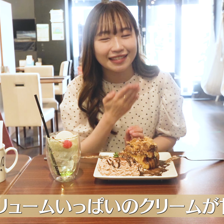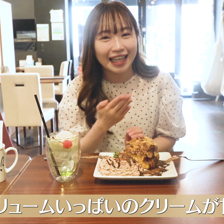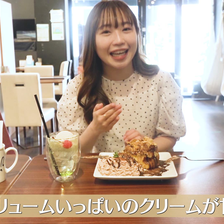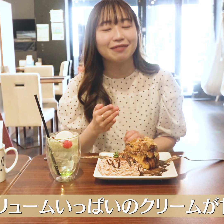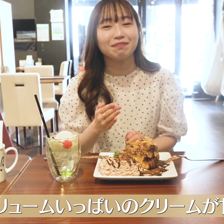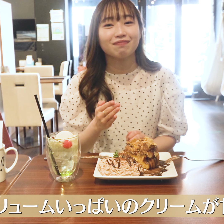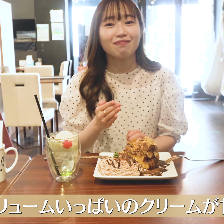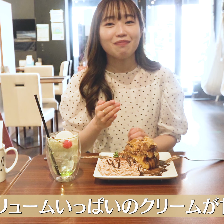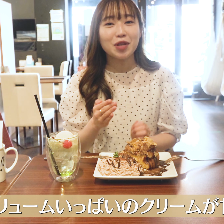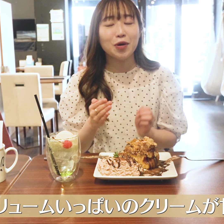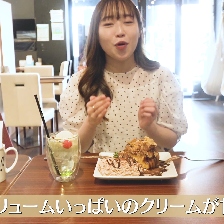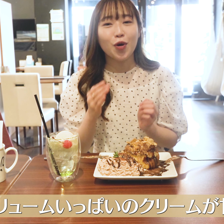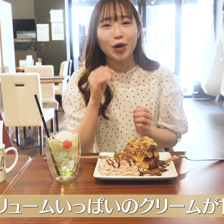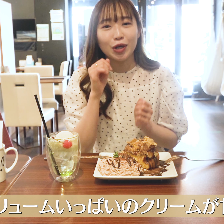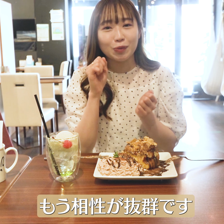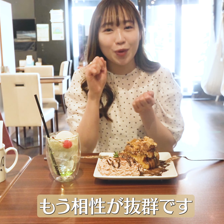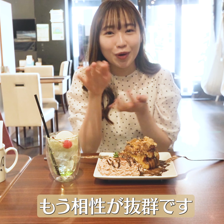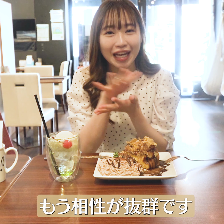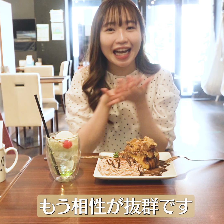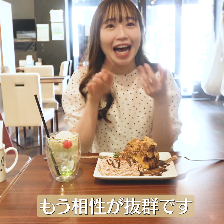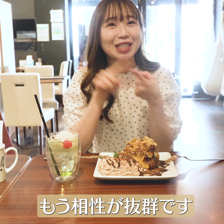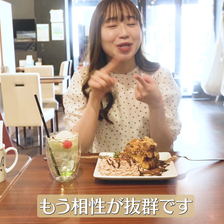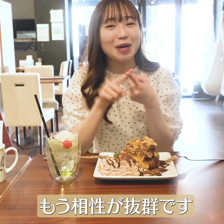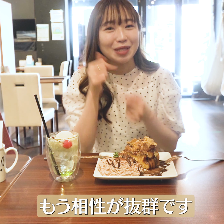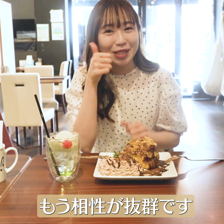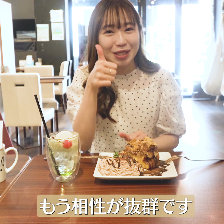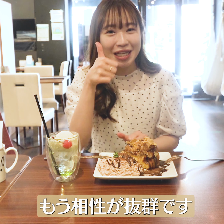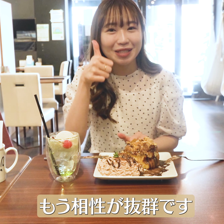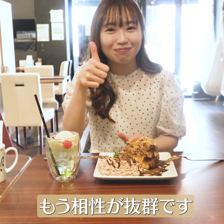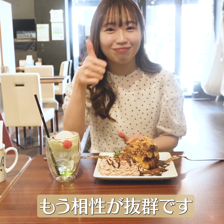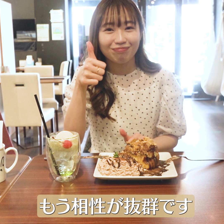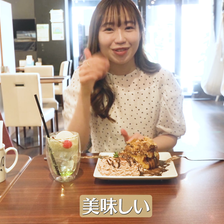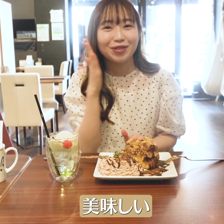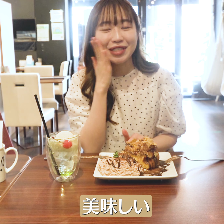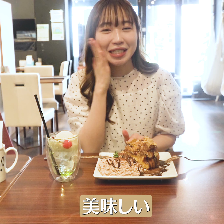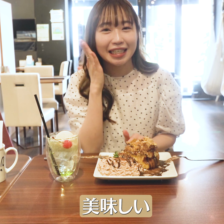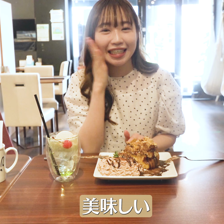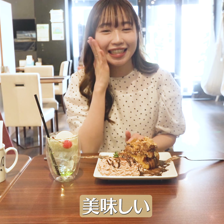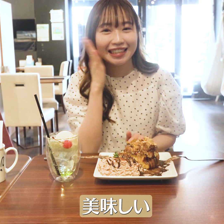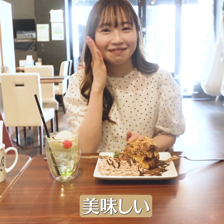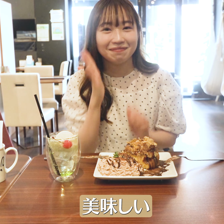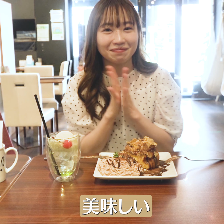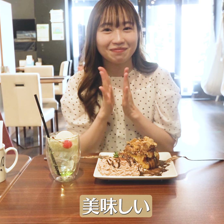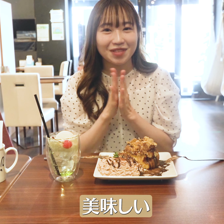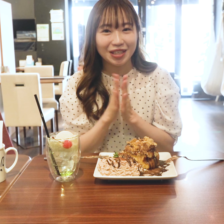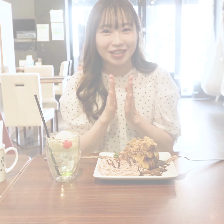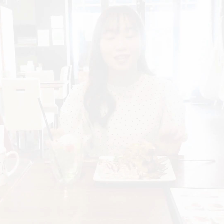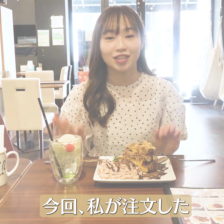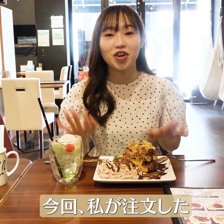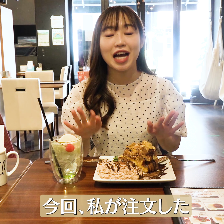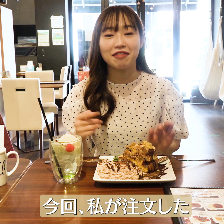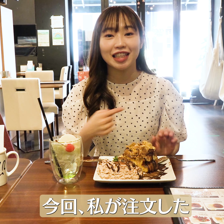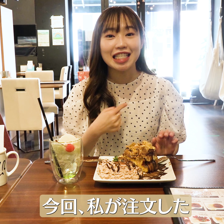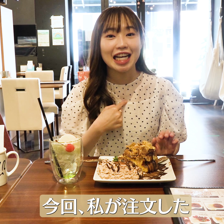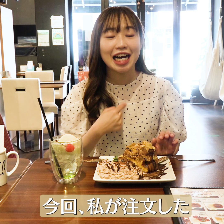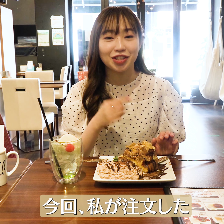、もうなんか相性が抜群です。美味しい。今回私が注